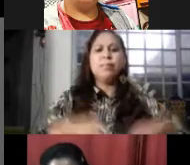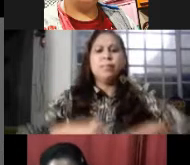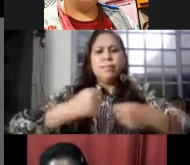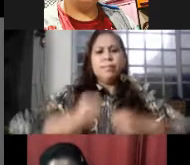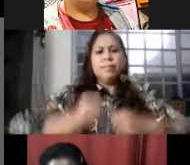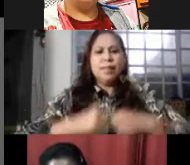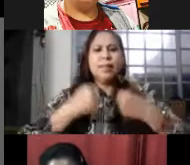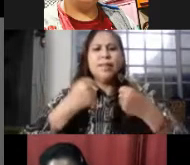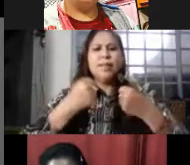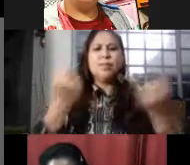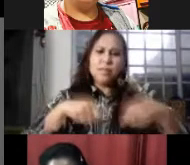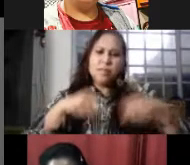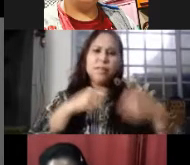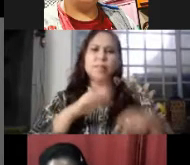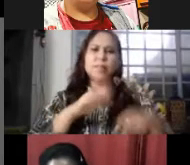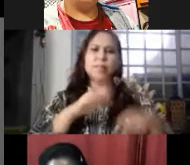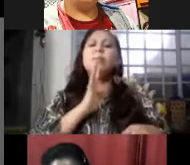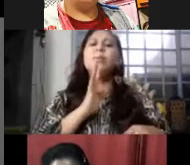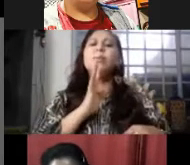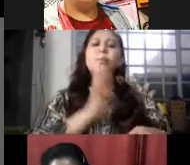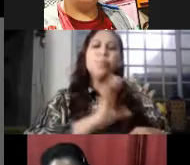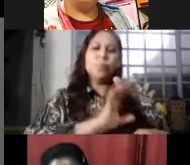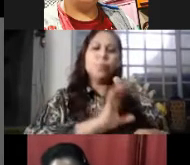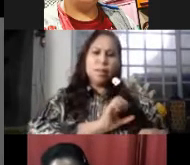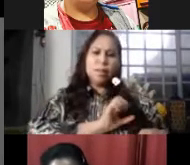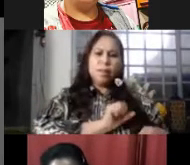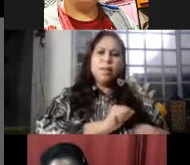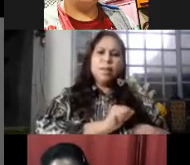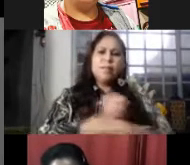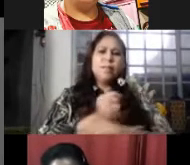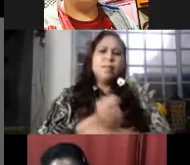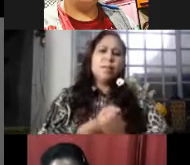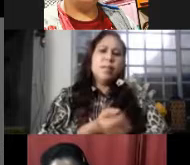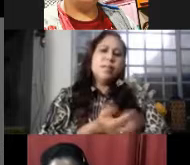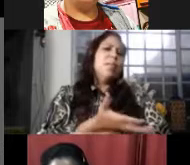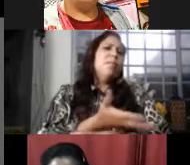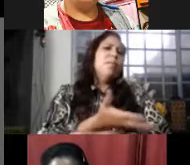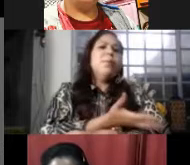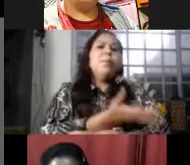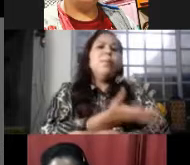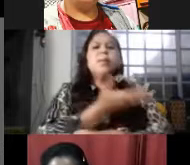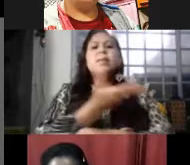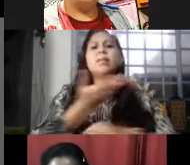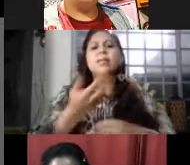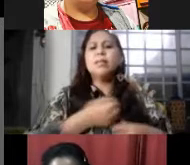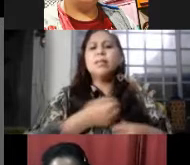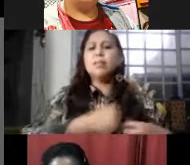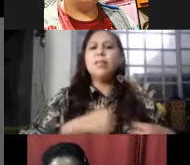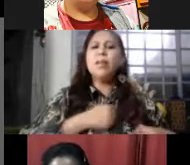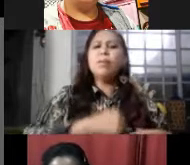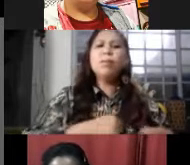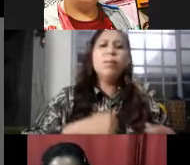Merece conhecer o amor e todo o seu calor. Ai, que saudade de